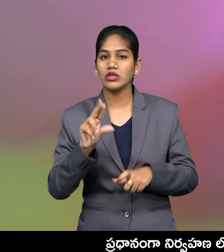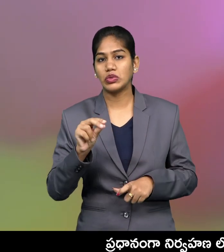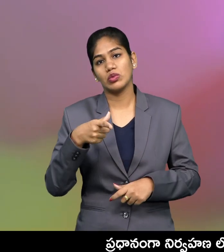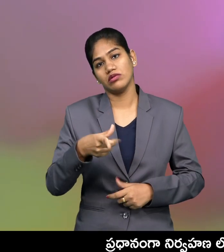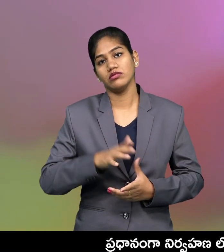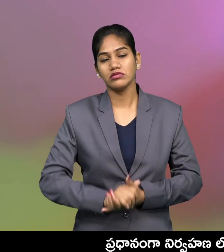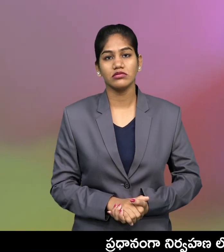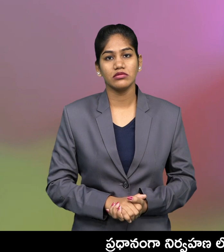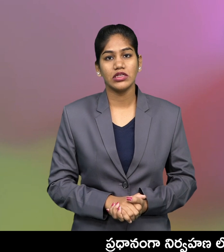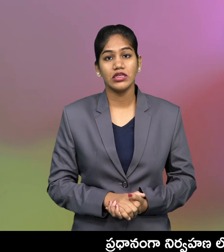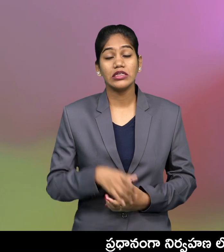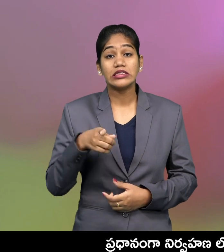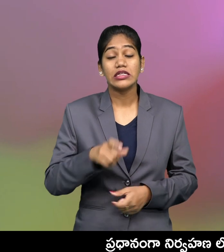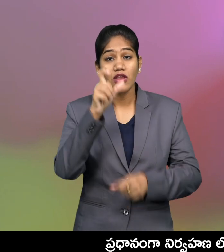విధ్వంసం కారణంగా.